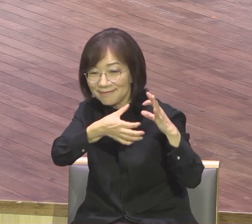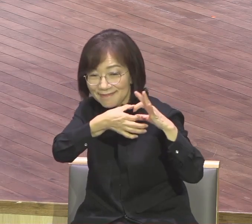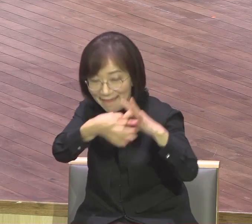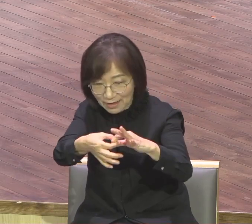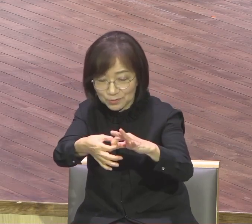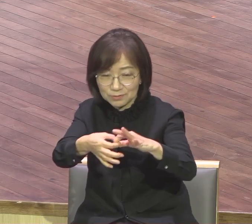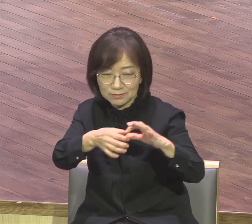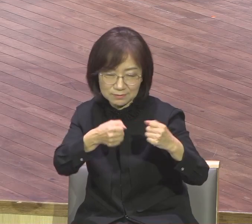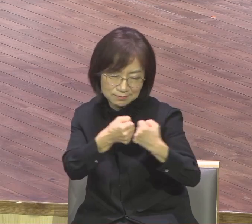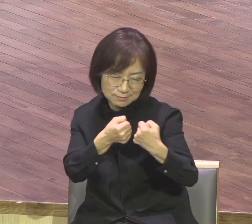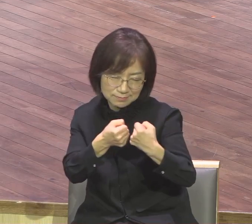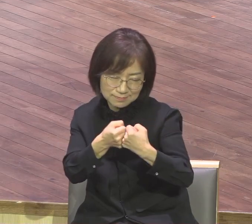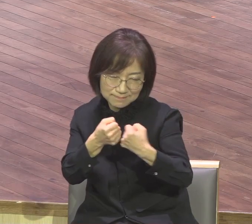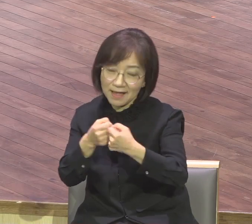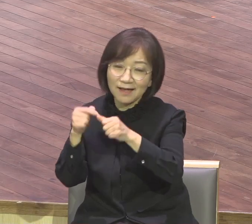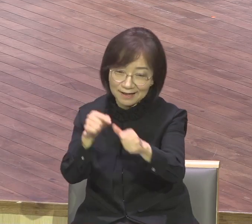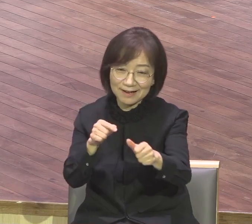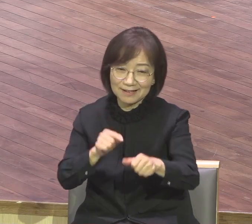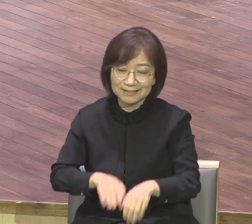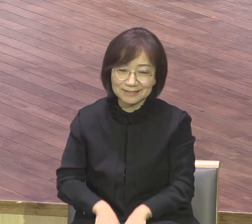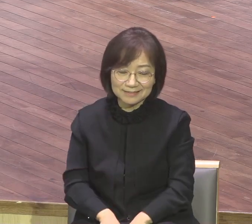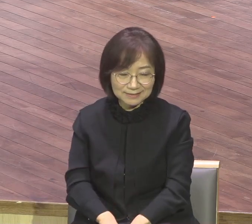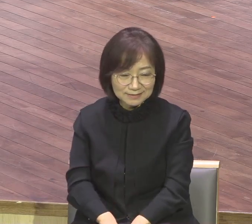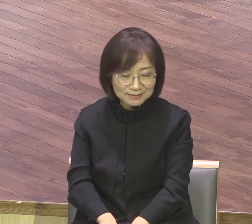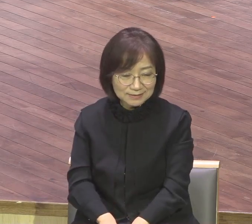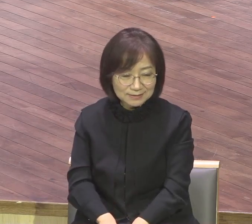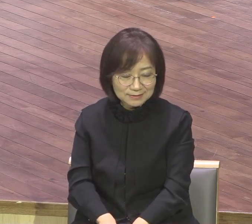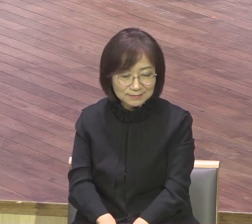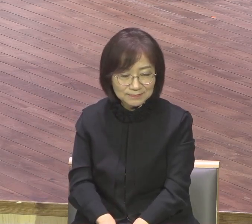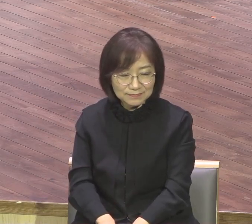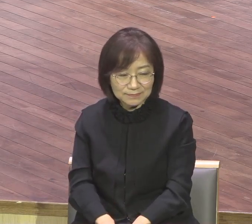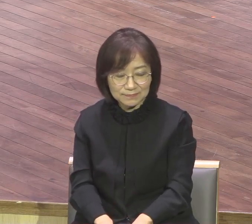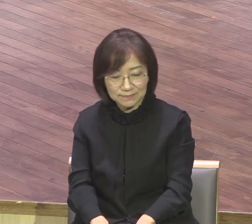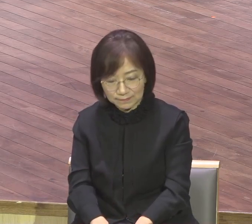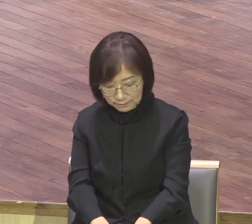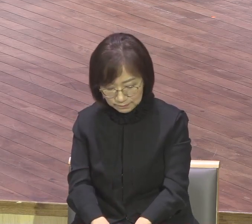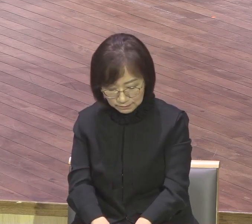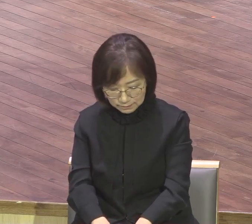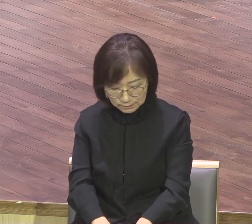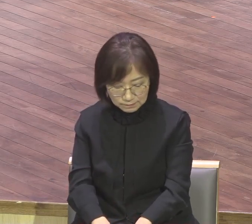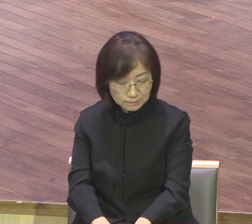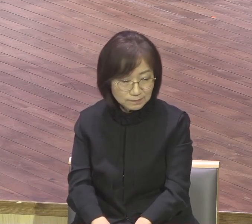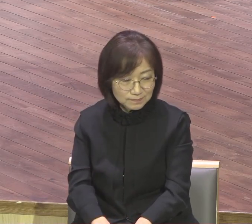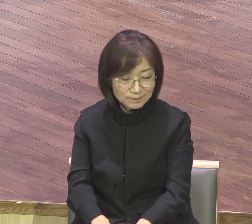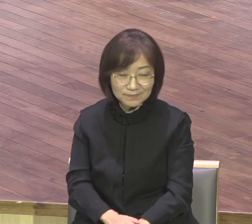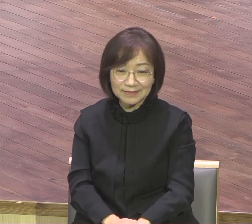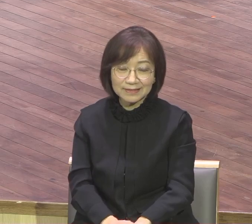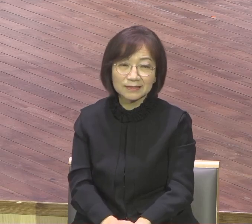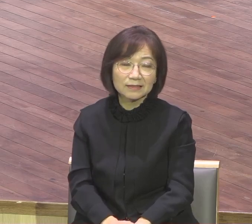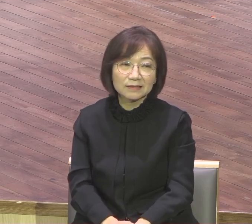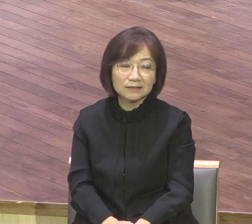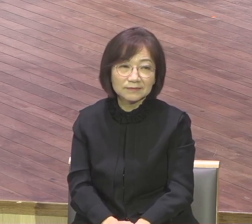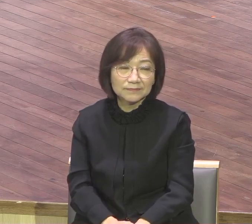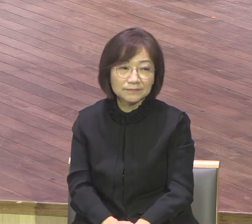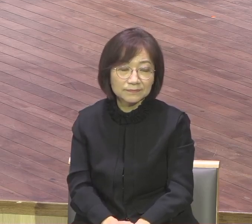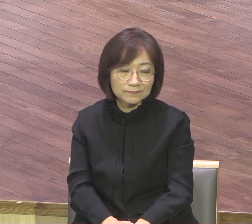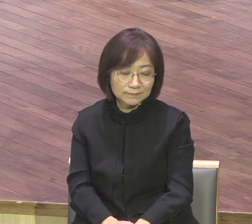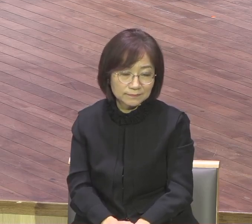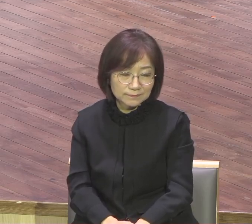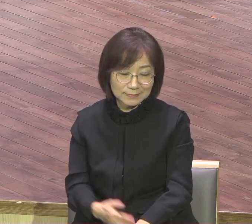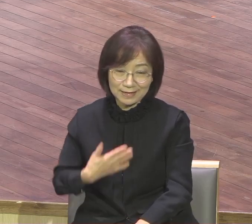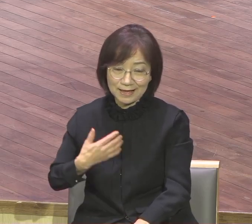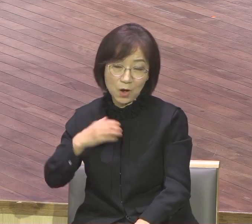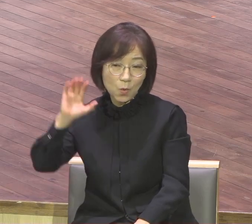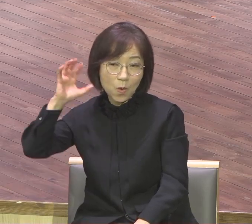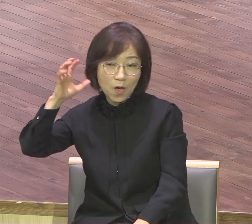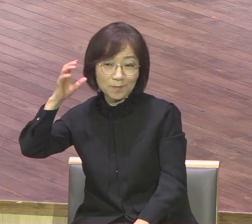del Espíritu Santo hagan la batalla espiritual. 자, 우리 지금 이 콜롬비아에 오면서 제가 깨달은